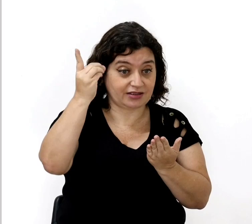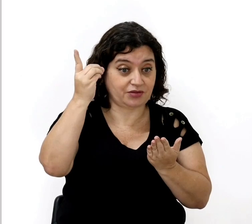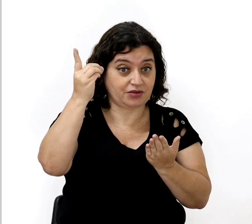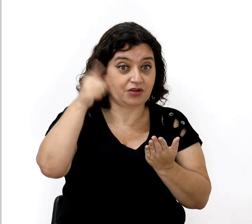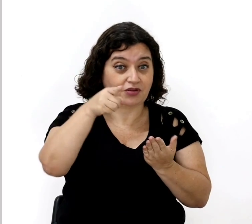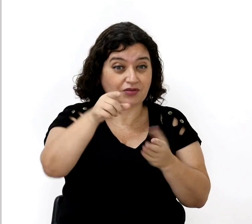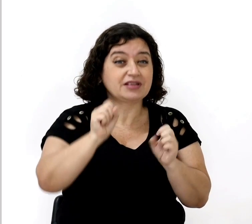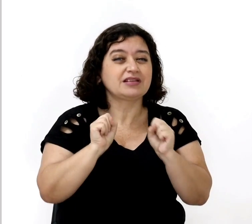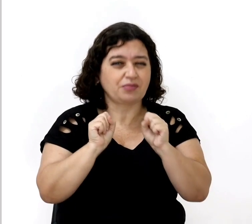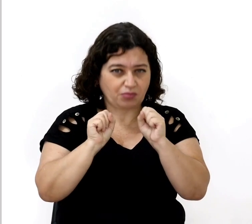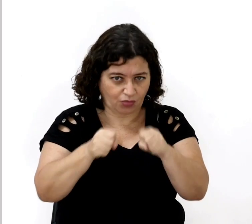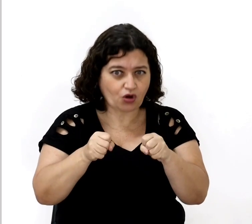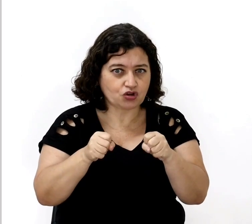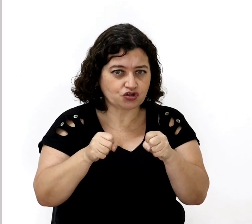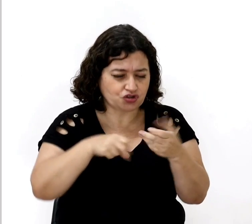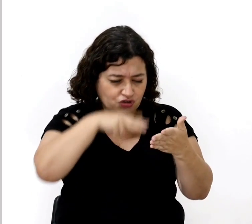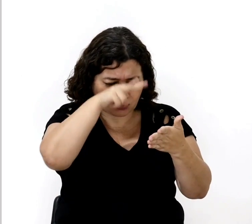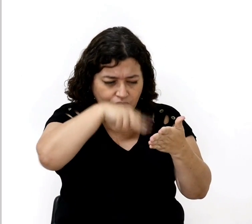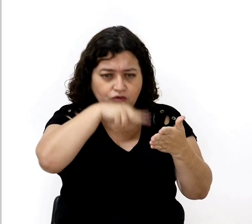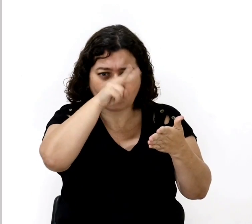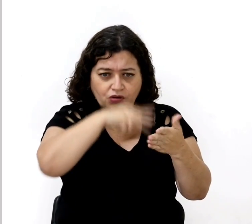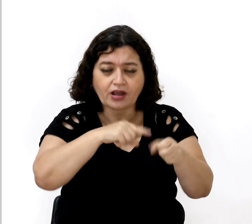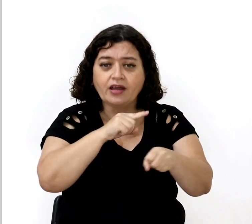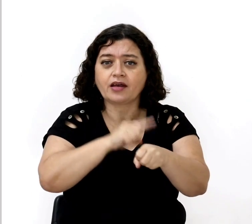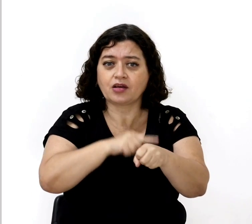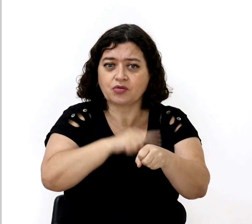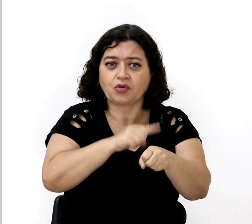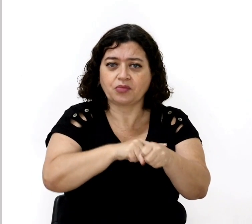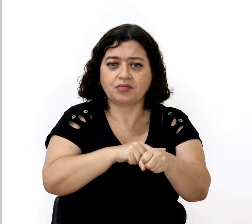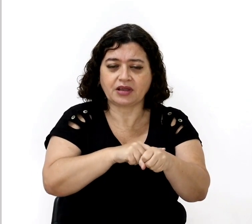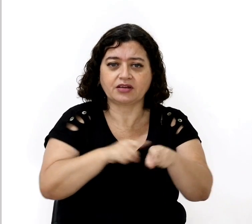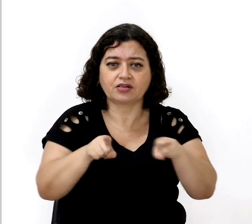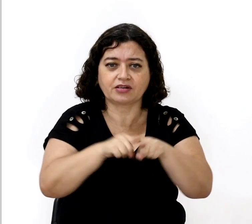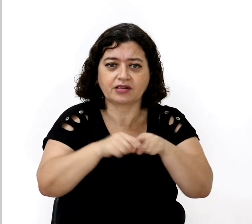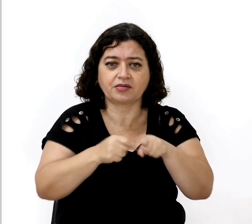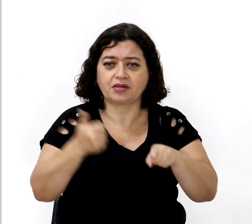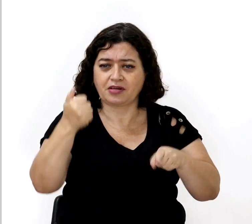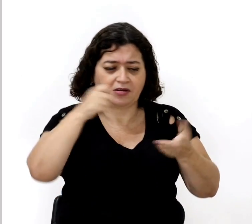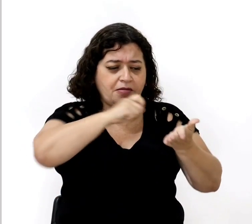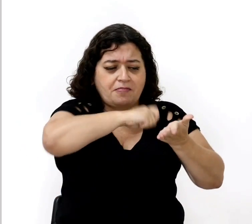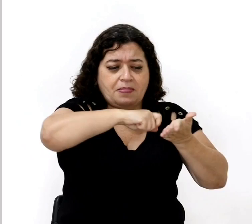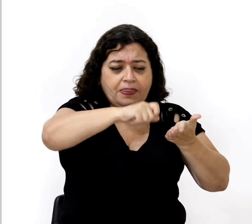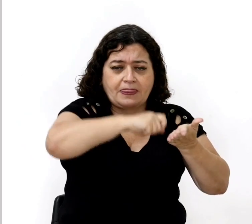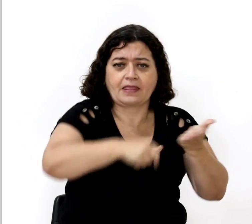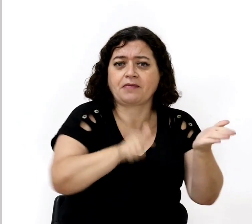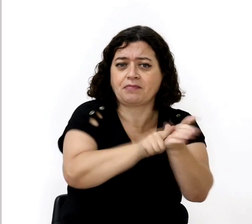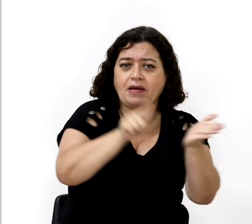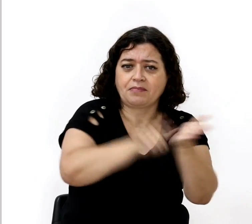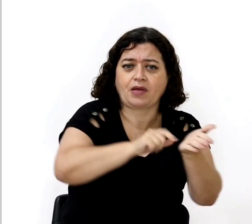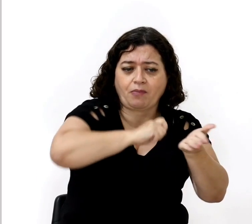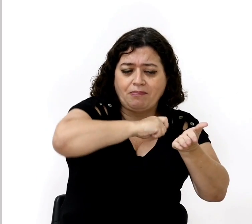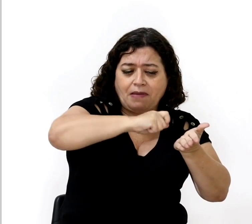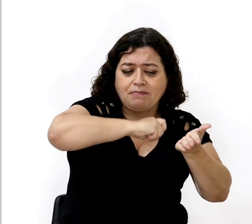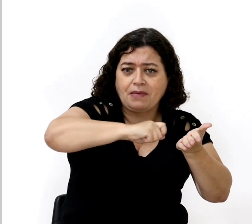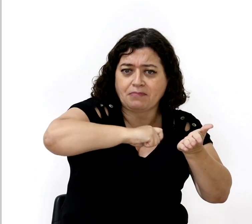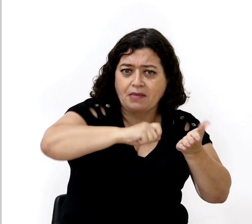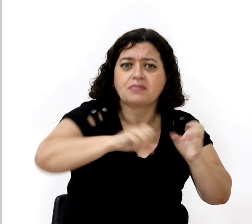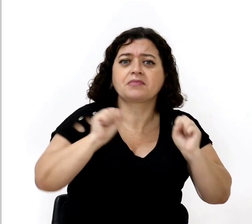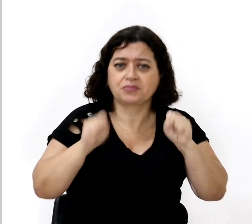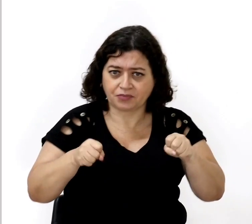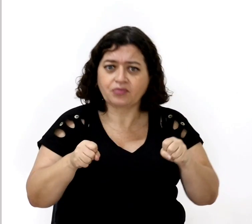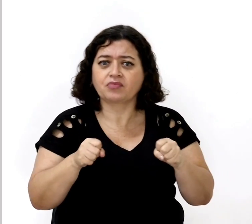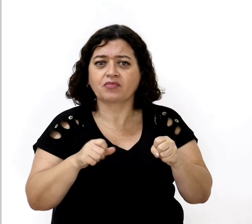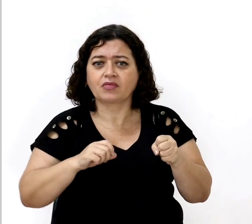bíblica, você pode acompanhar, e aí esse é um momento também de você pegar caneta, papel,